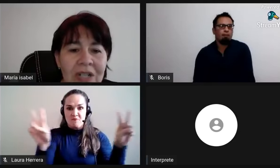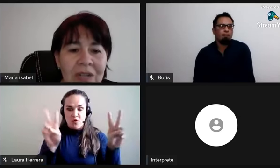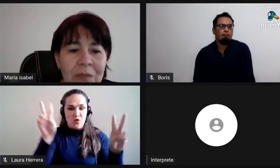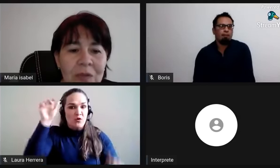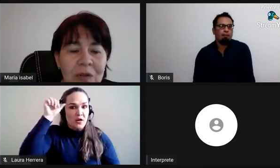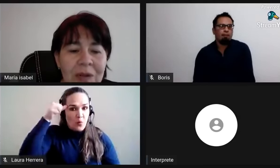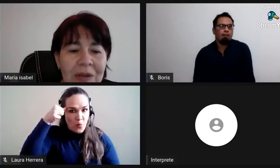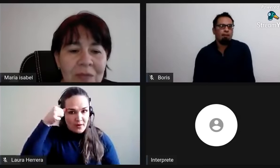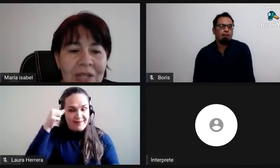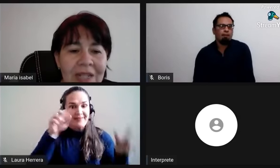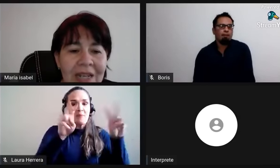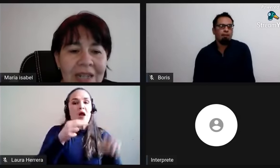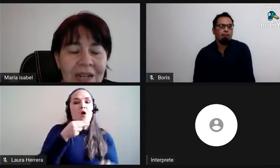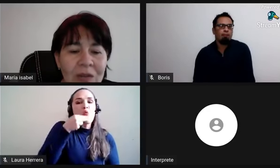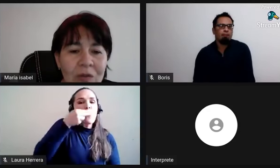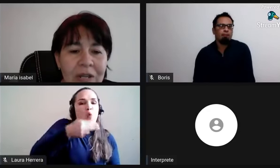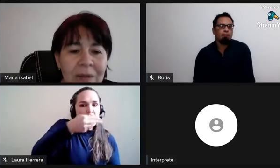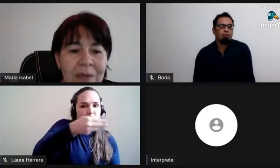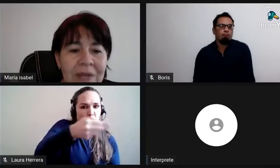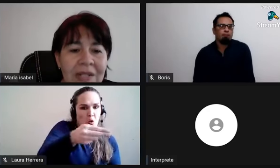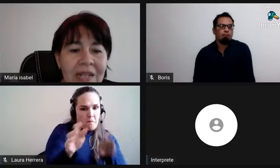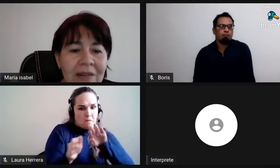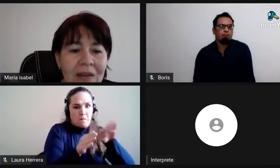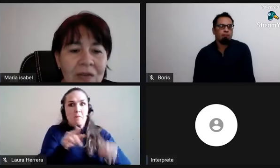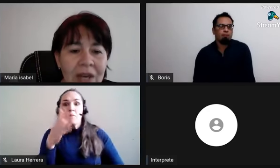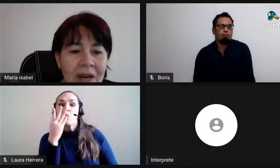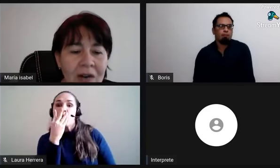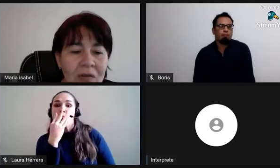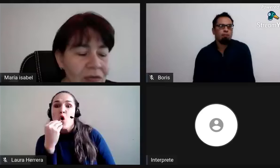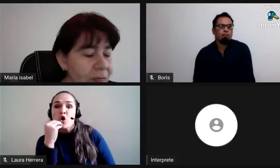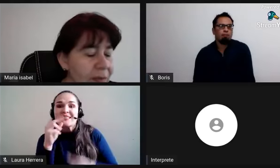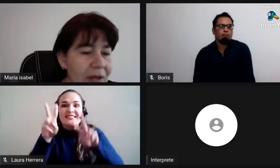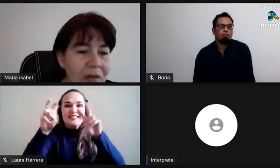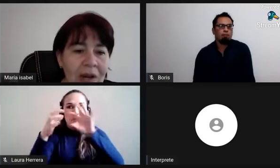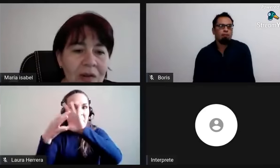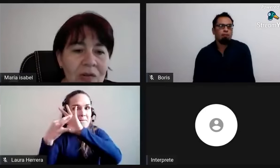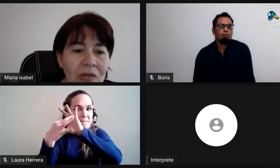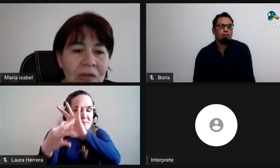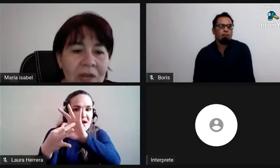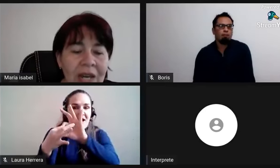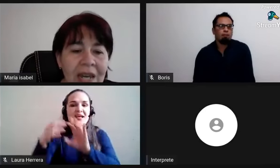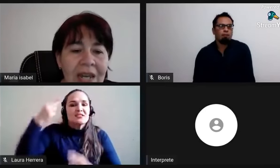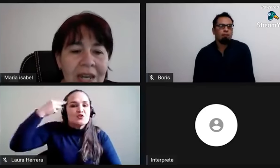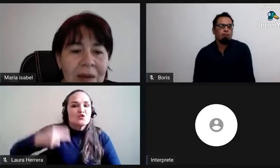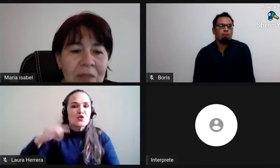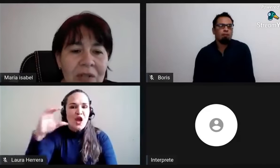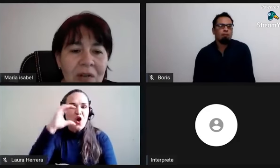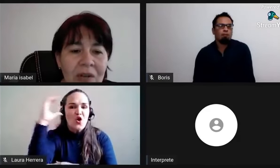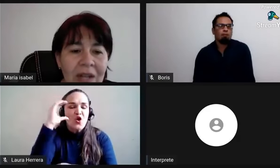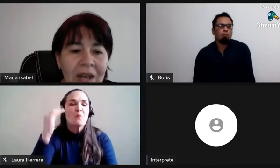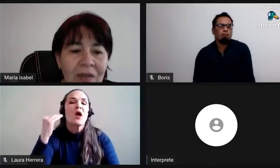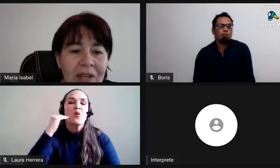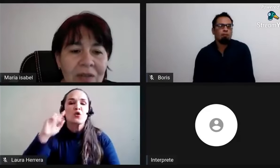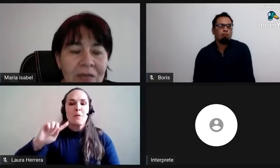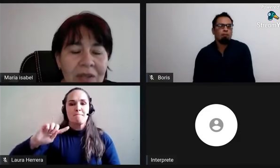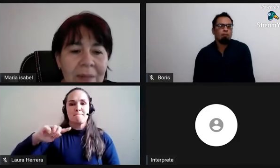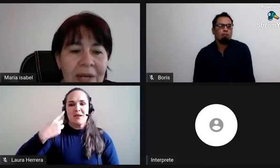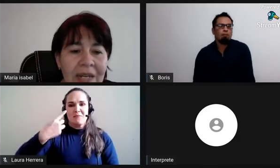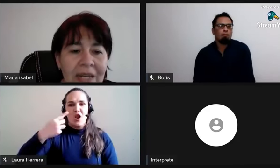Boris volveremos a tener tertulia el primer sábado de agosto, el 1 de agosto, y hemos acordado que hay un tema que